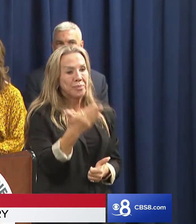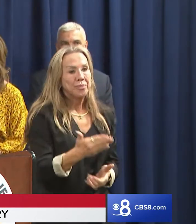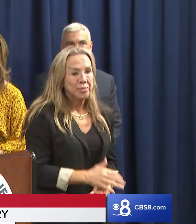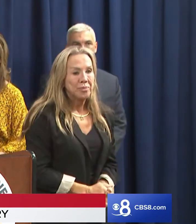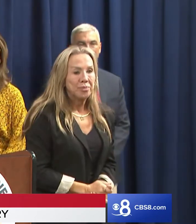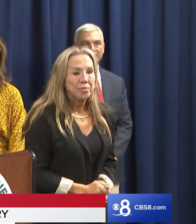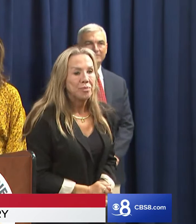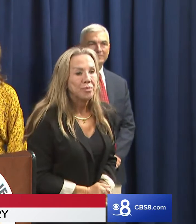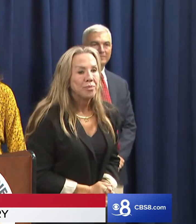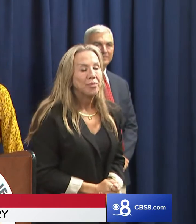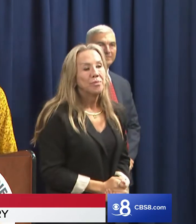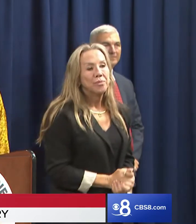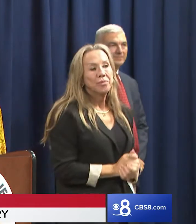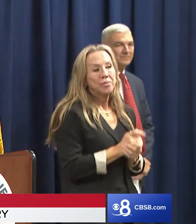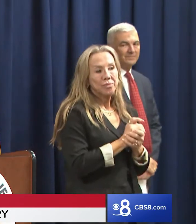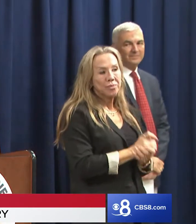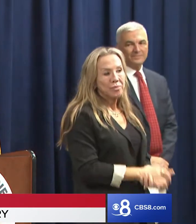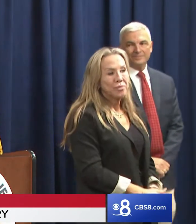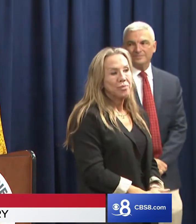Thank you.